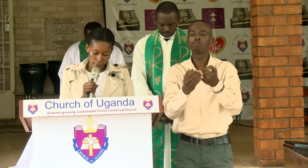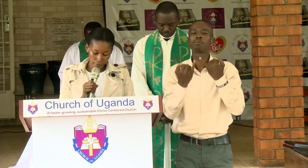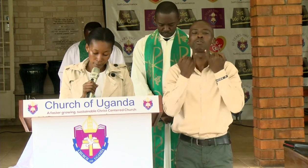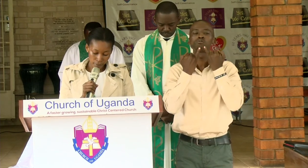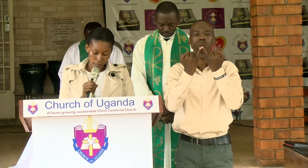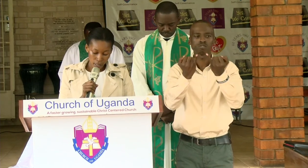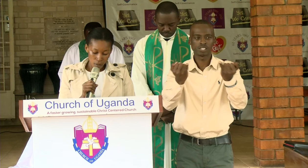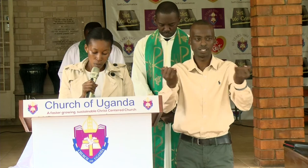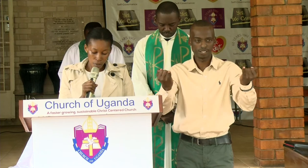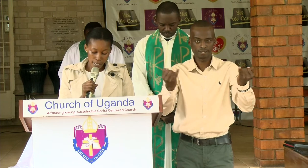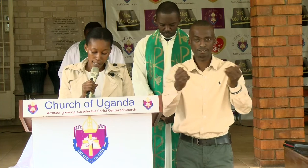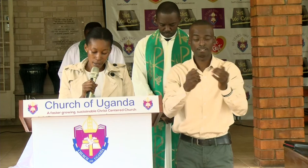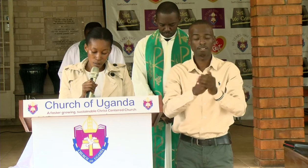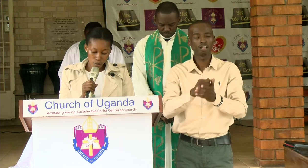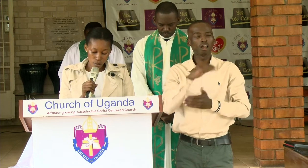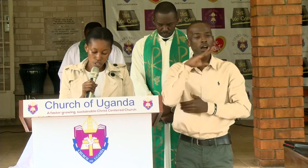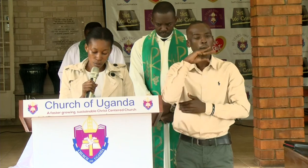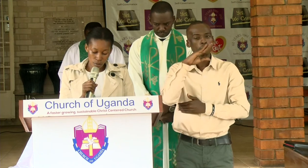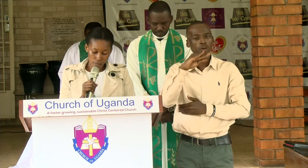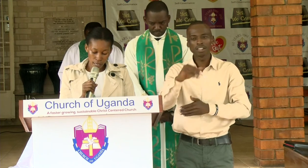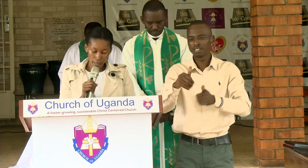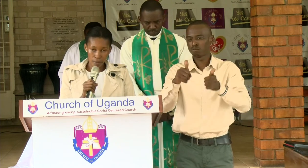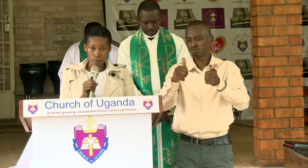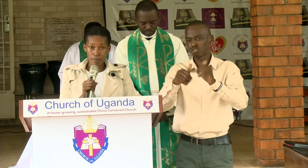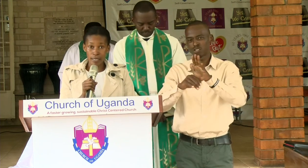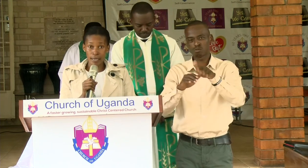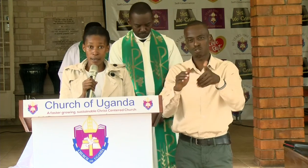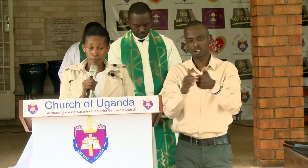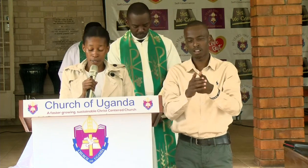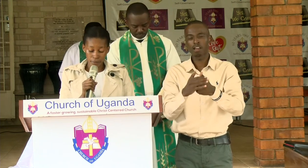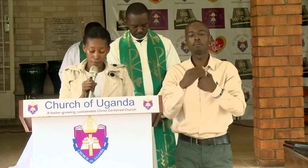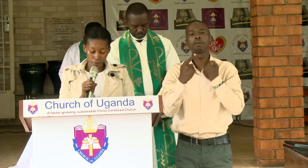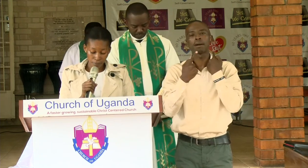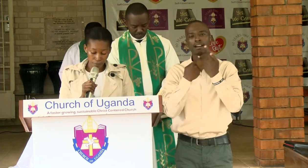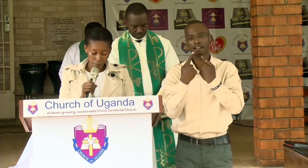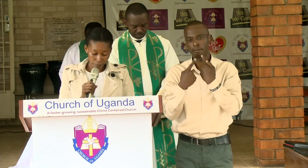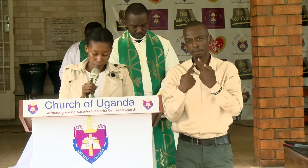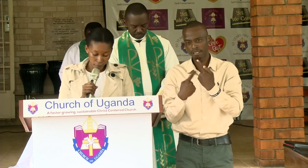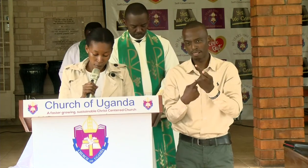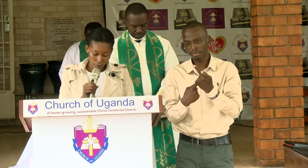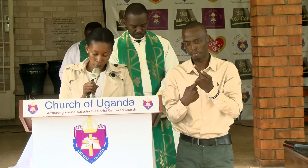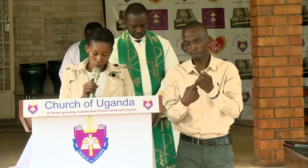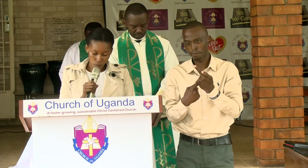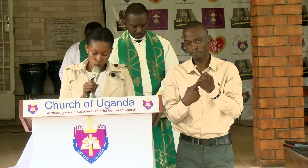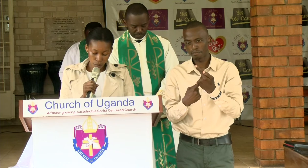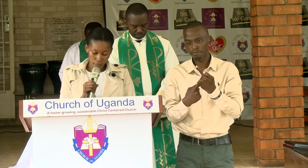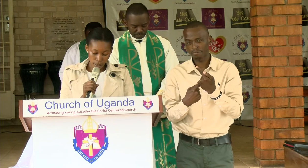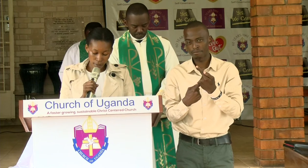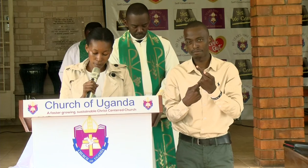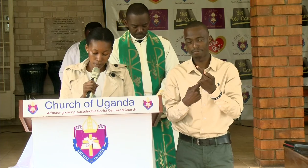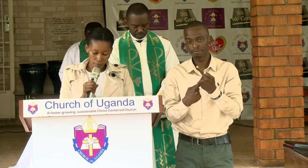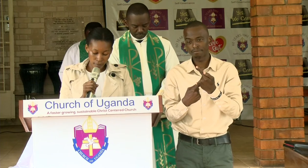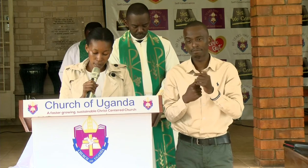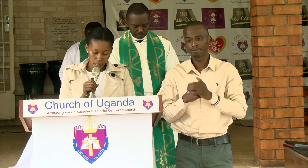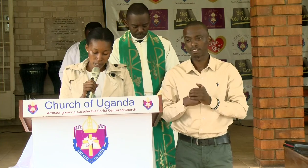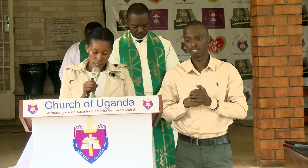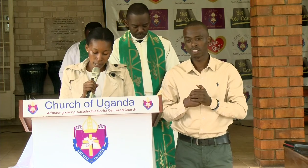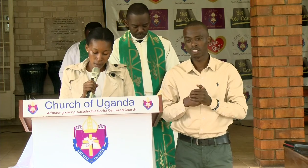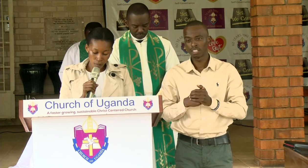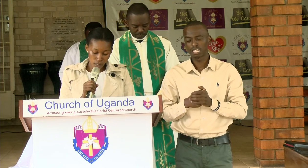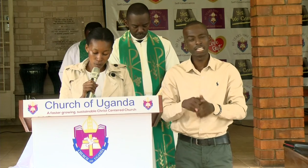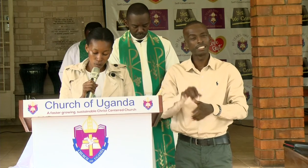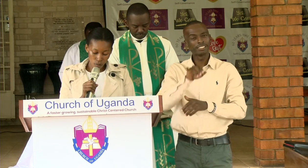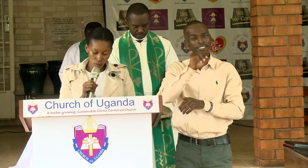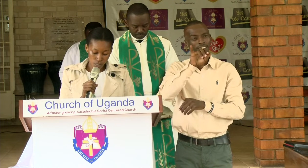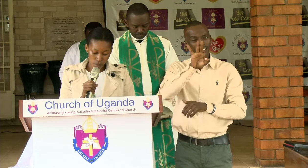bakubuulidde. Boogedde bulungi byonna bye bagambye. Olwabiri mu omwenda.